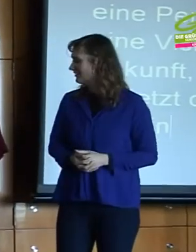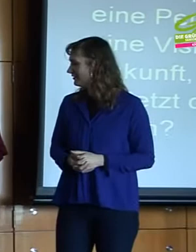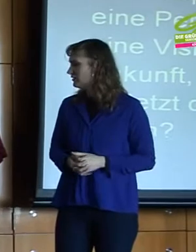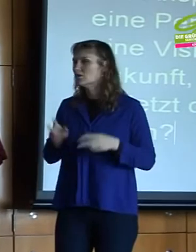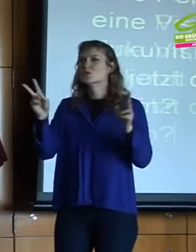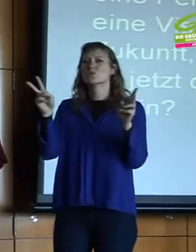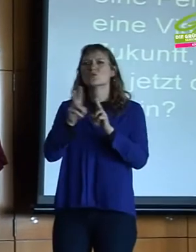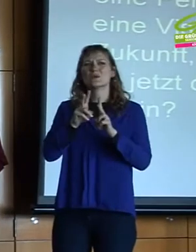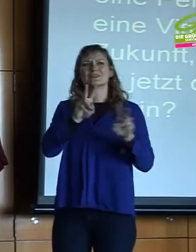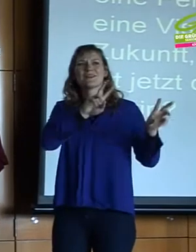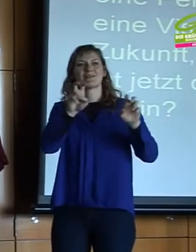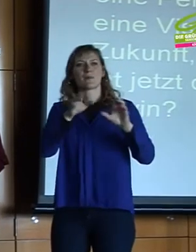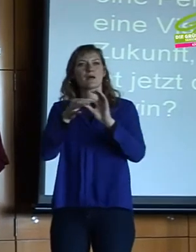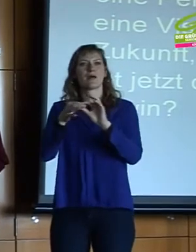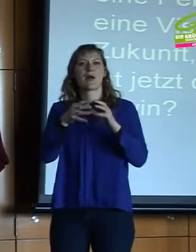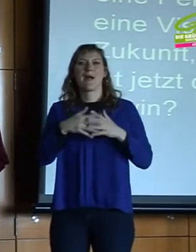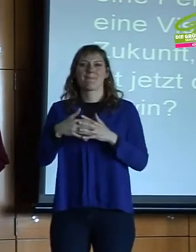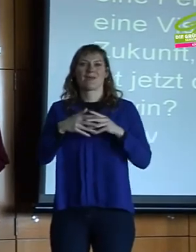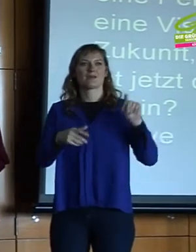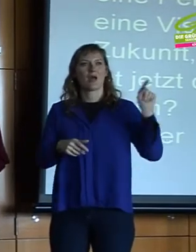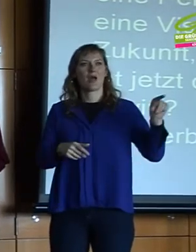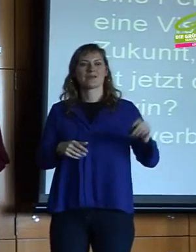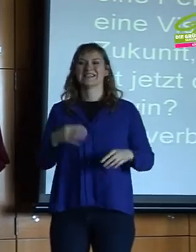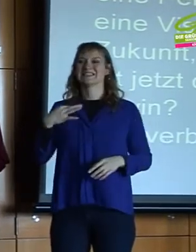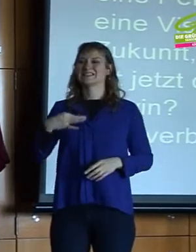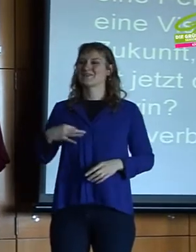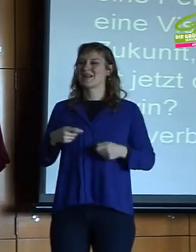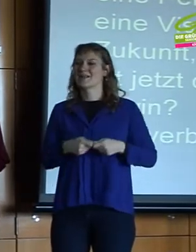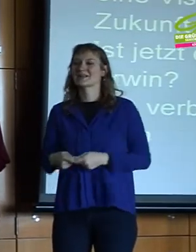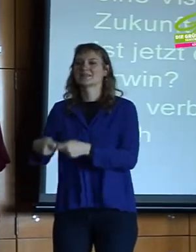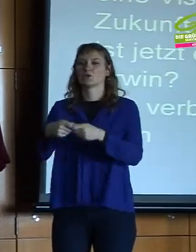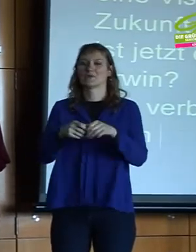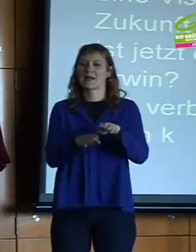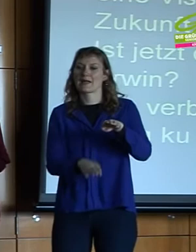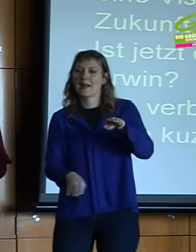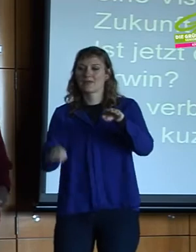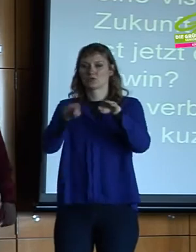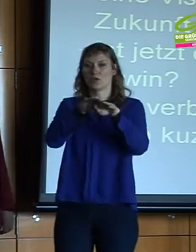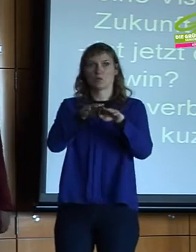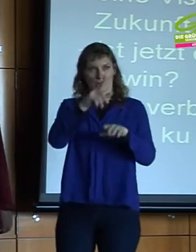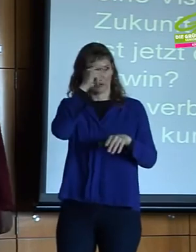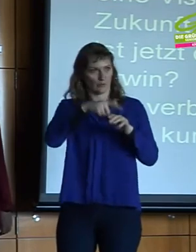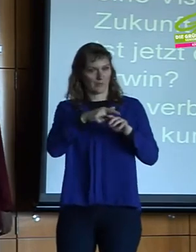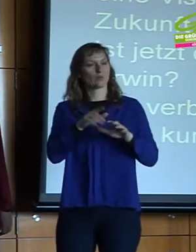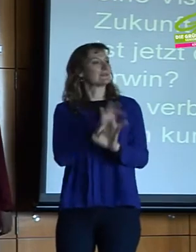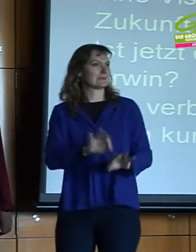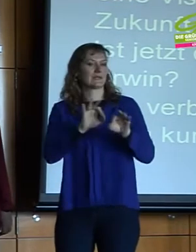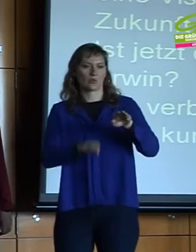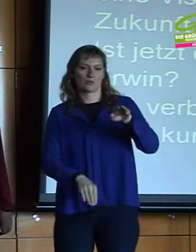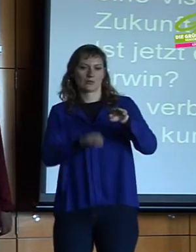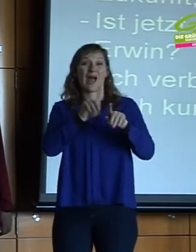noch kurz einmal das Verbinden mit den USA. In den USA ist die zivilgesellschaftliche Gleichstellung behinderter Menschen sehr gut,